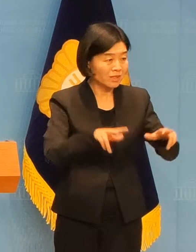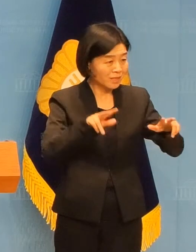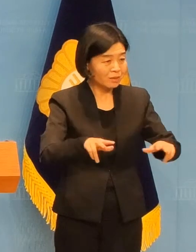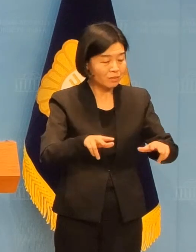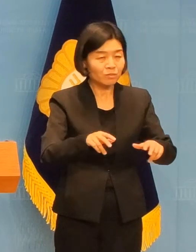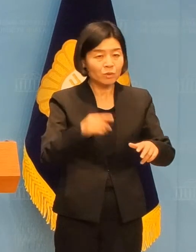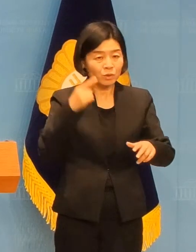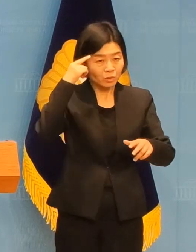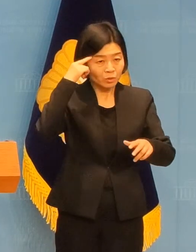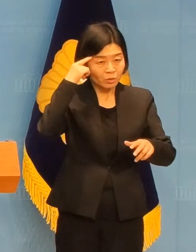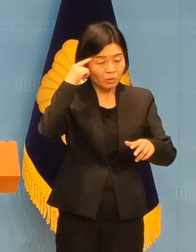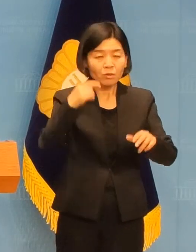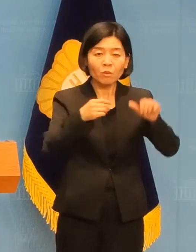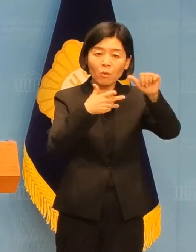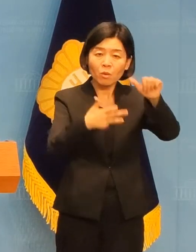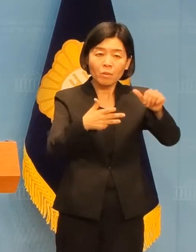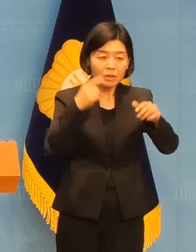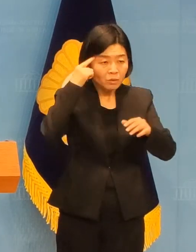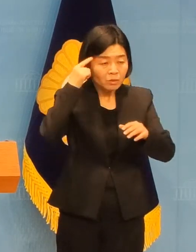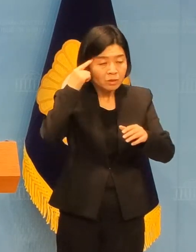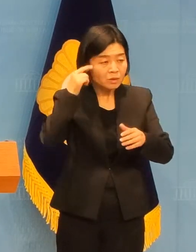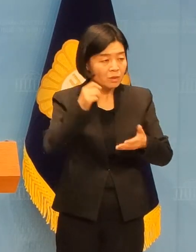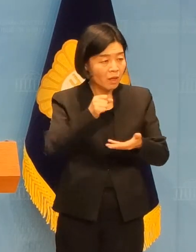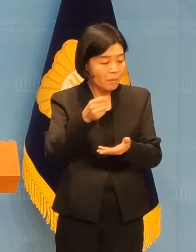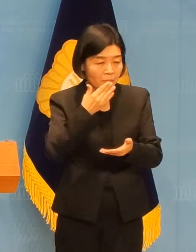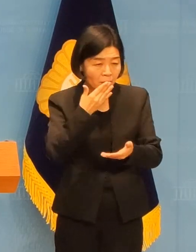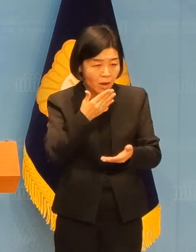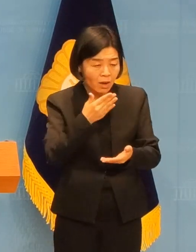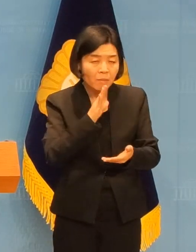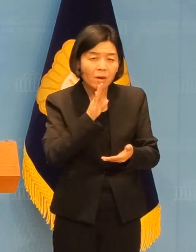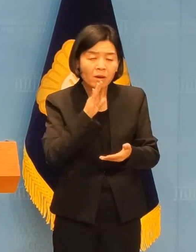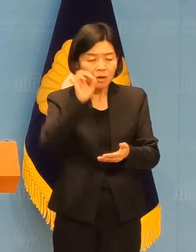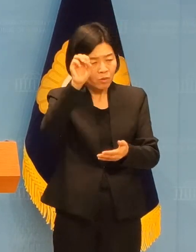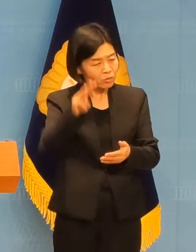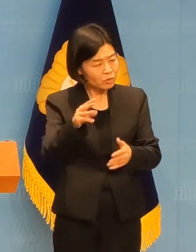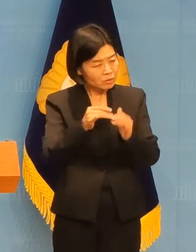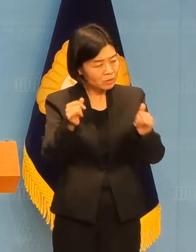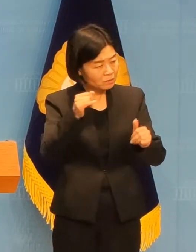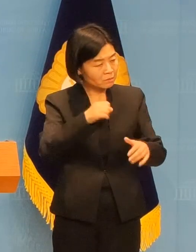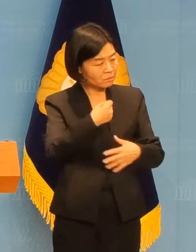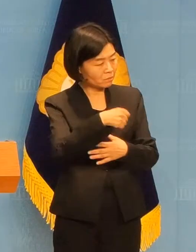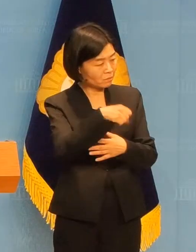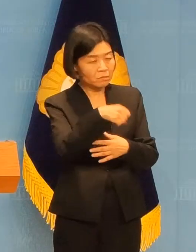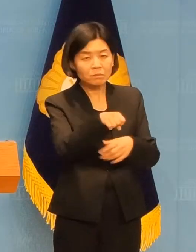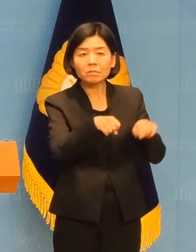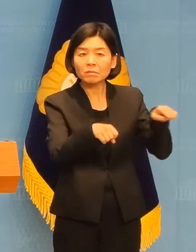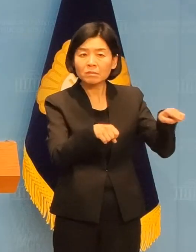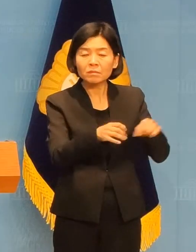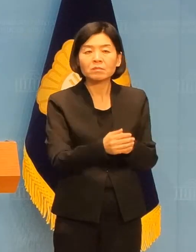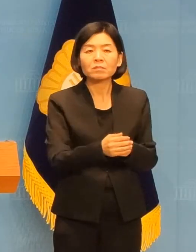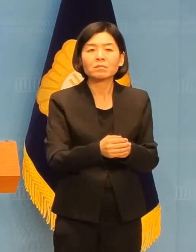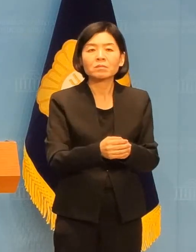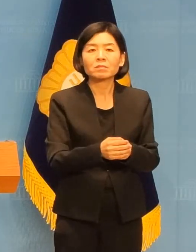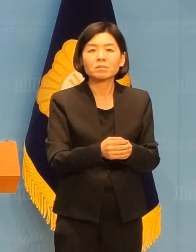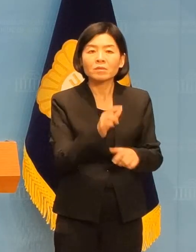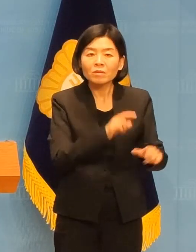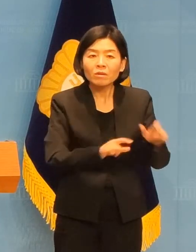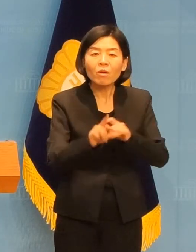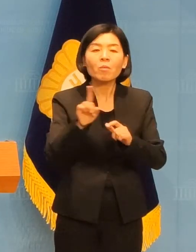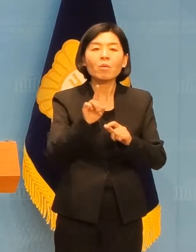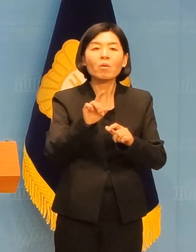시민들에게 어떻게 받아들여지겠습니까? 더 가관인 것은 호남